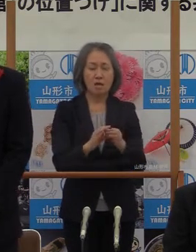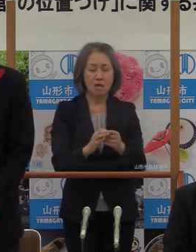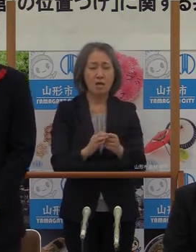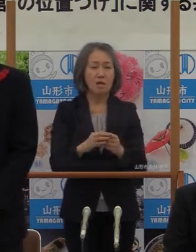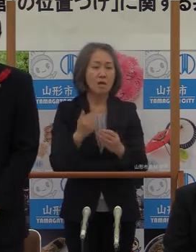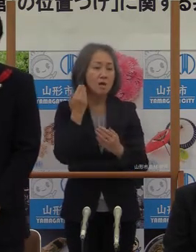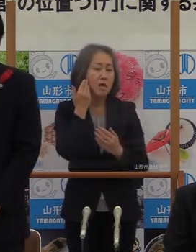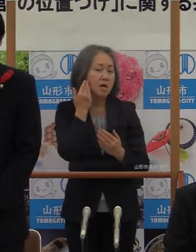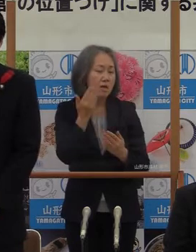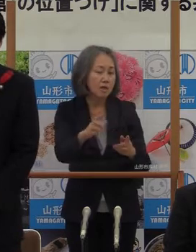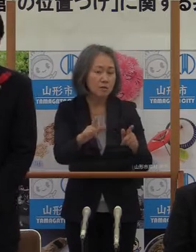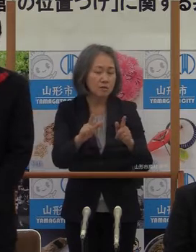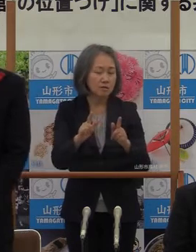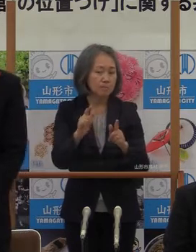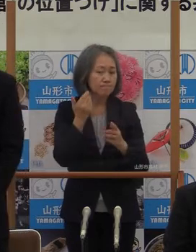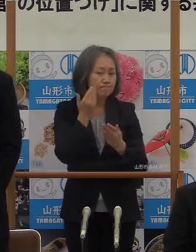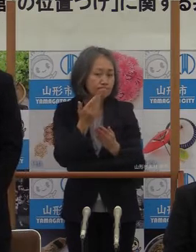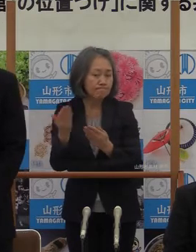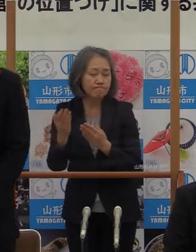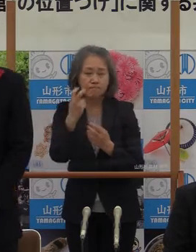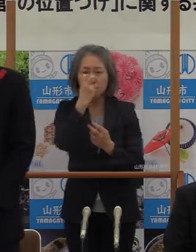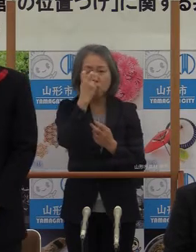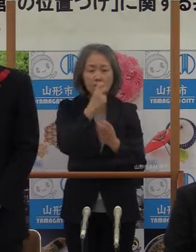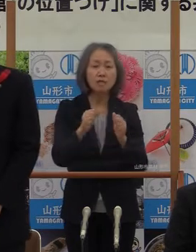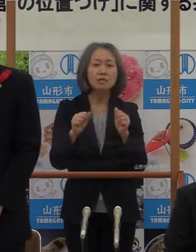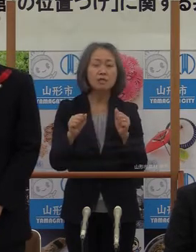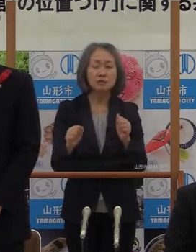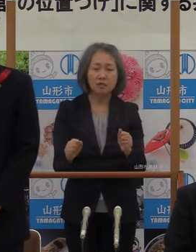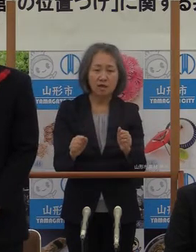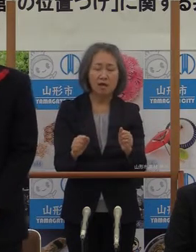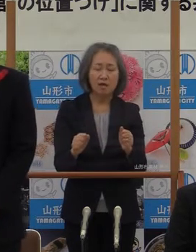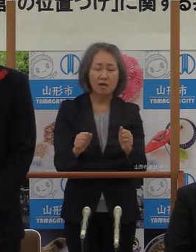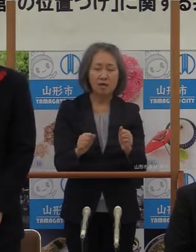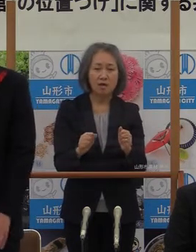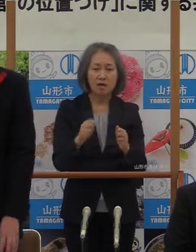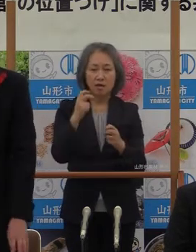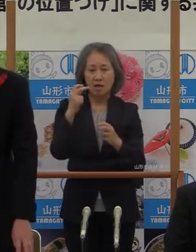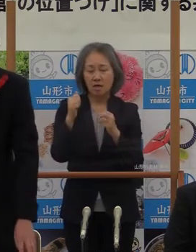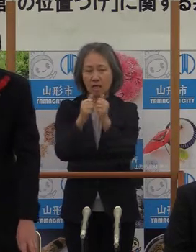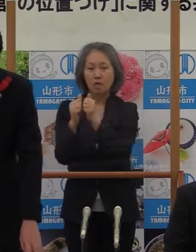査も行いながら引き続き協議検討していくことを決定いたしました。